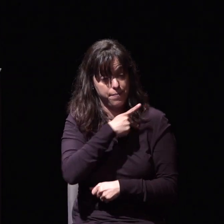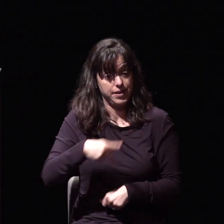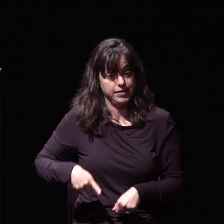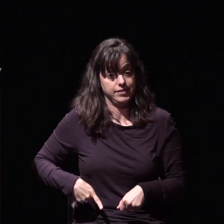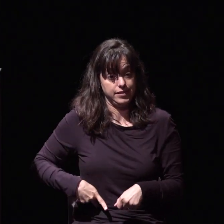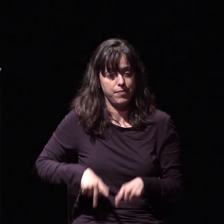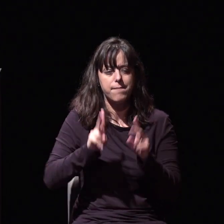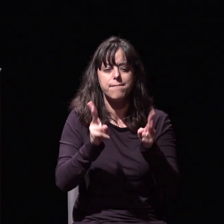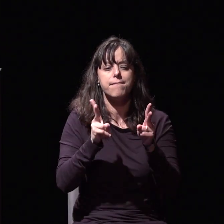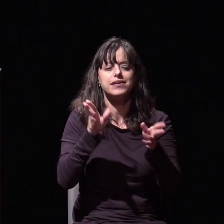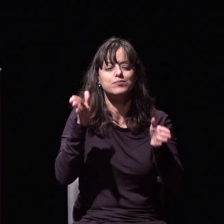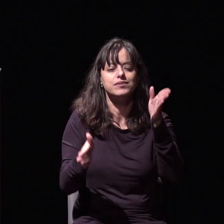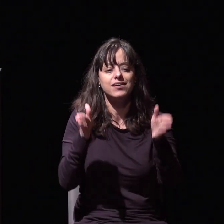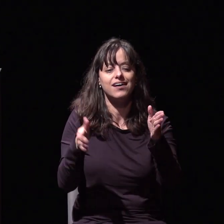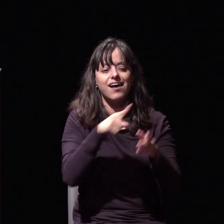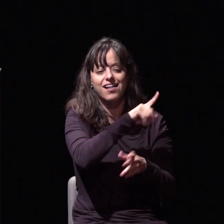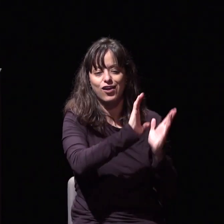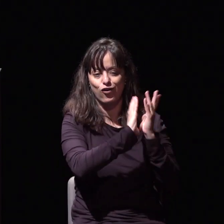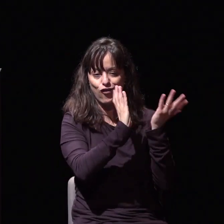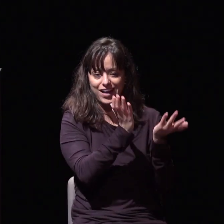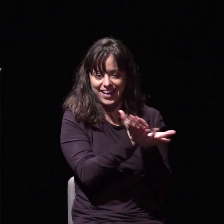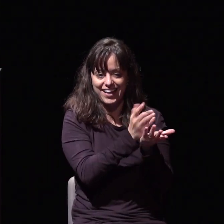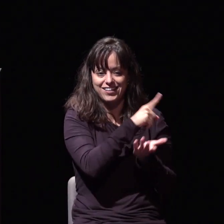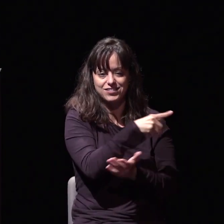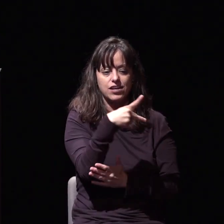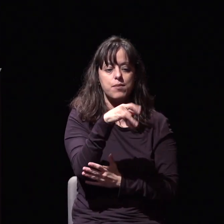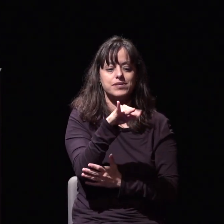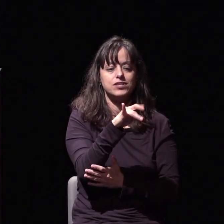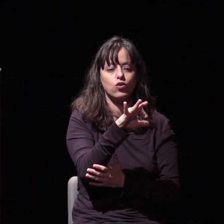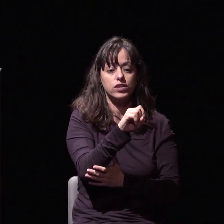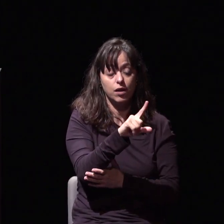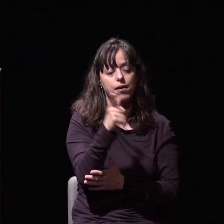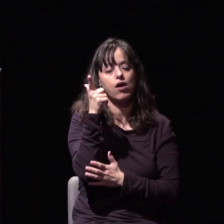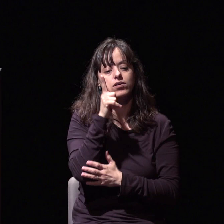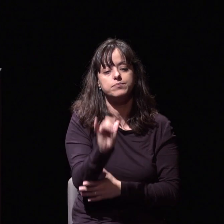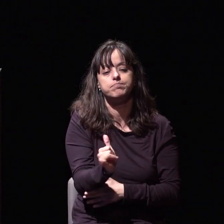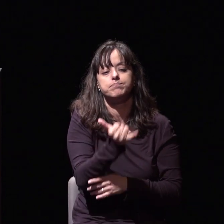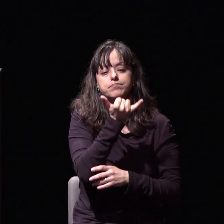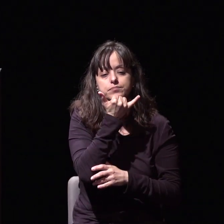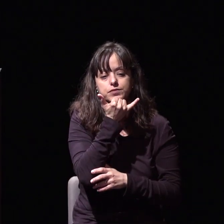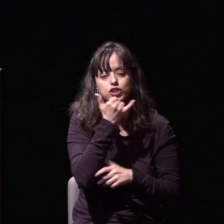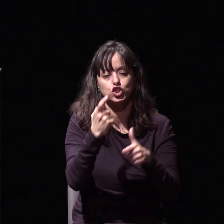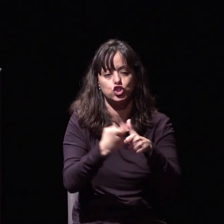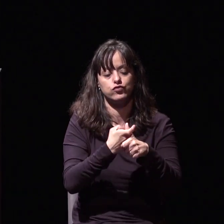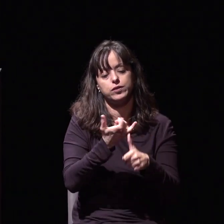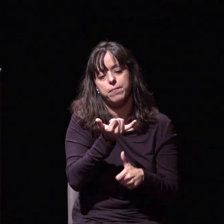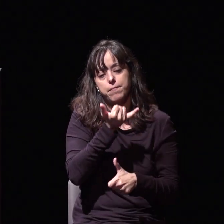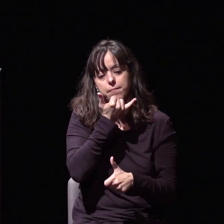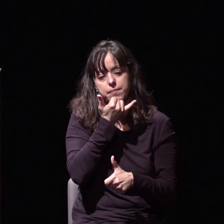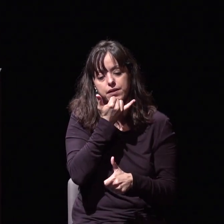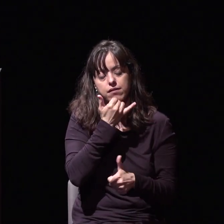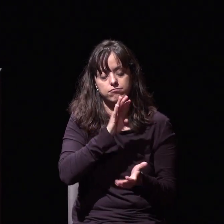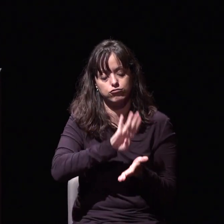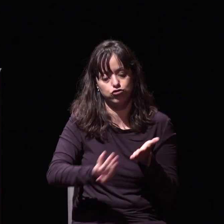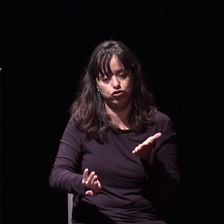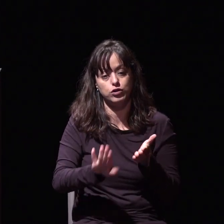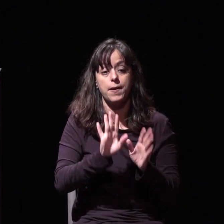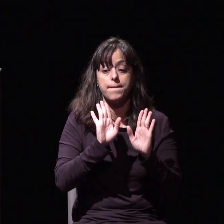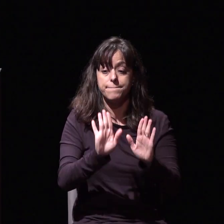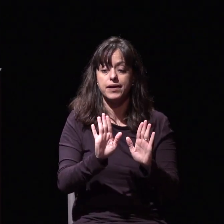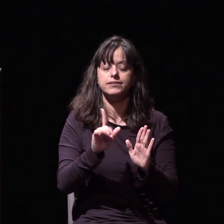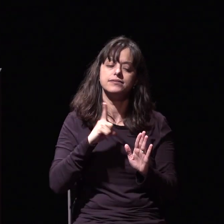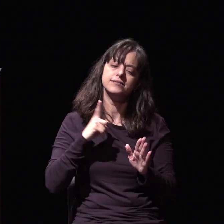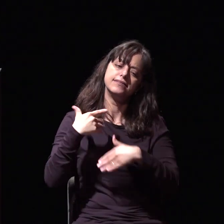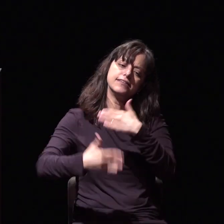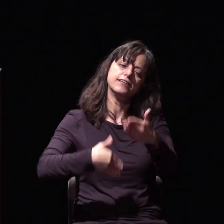Psicodrama. Após uma mal-sucedida tentativa de associação com a Fundação Armando Álvares Penteado, ainda em